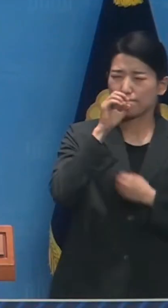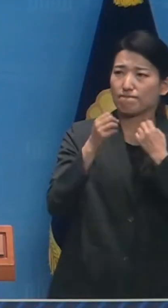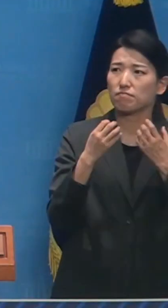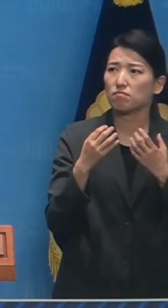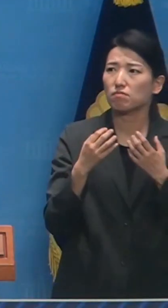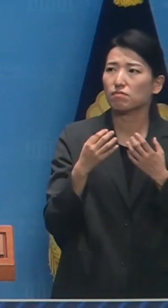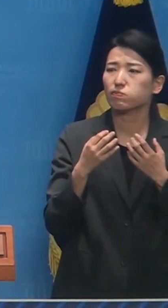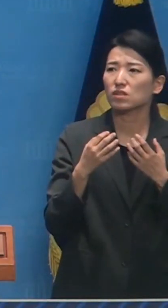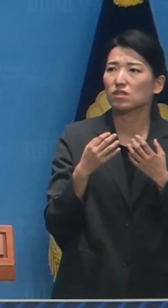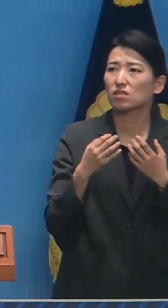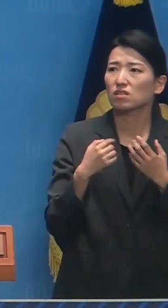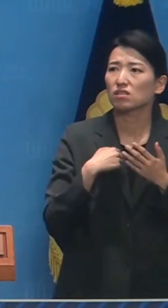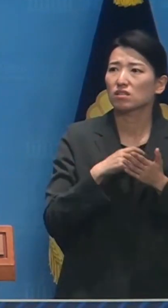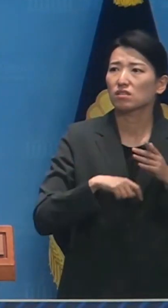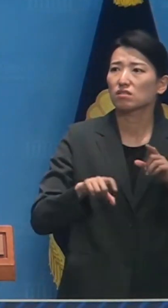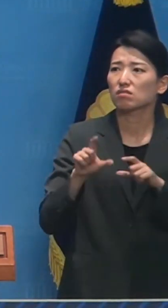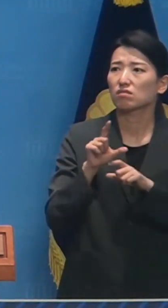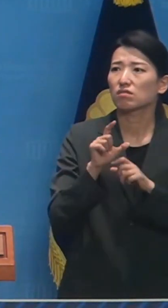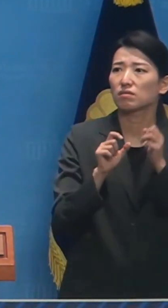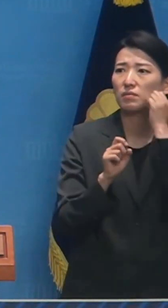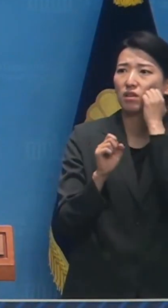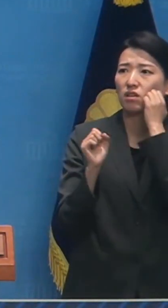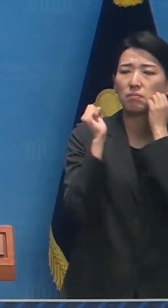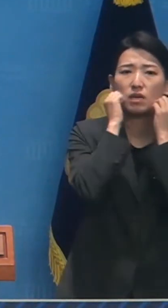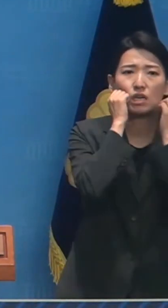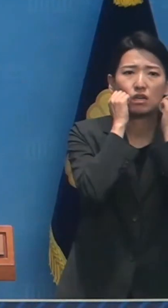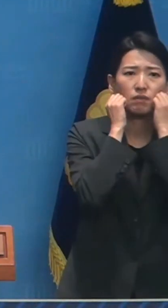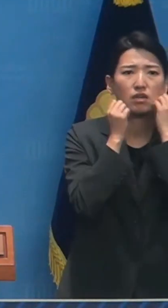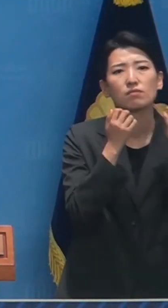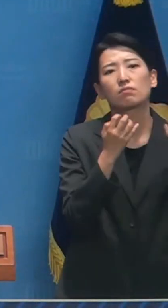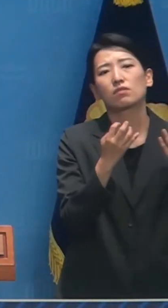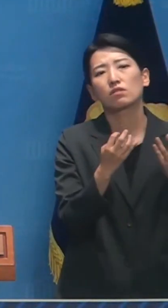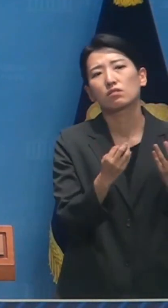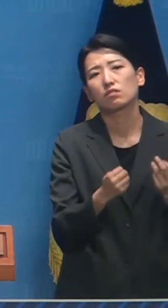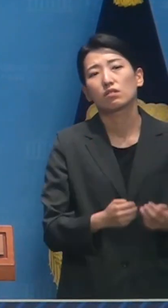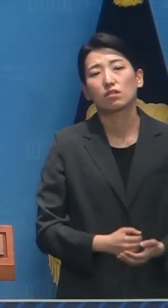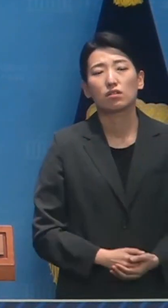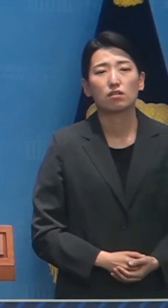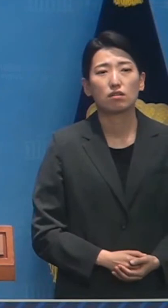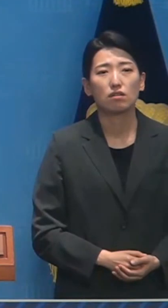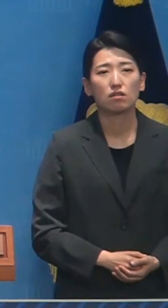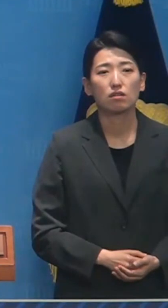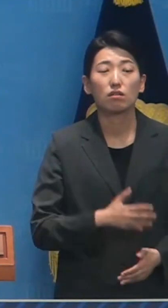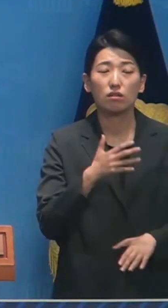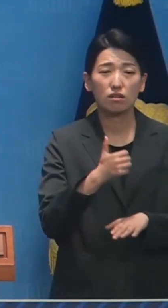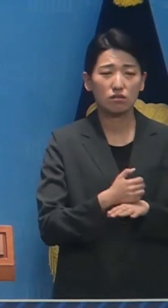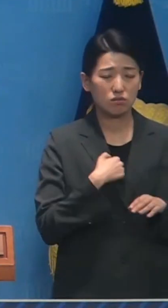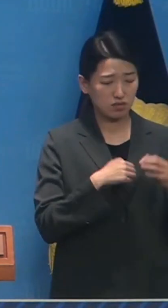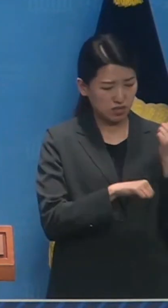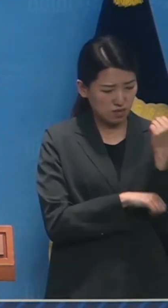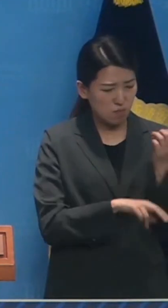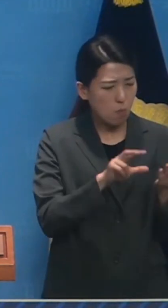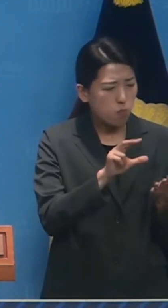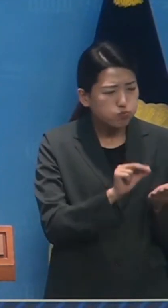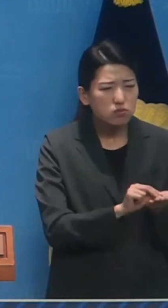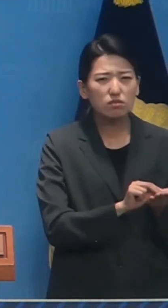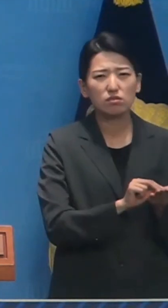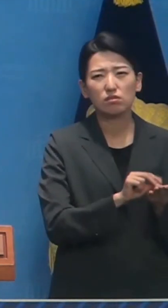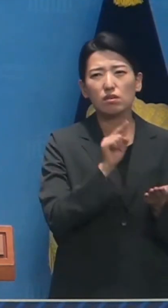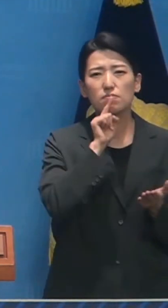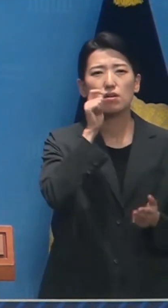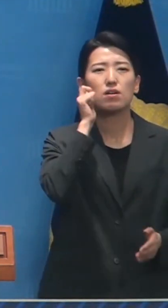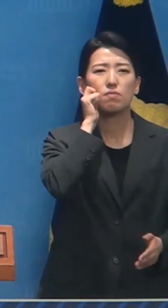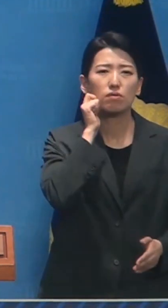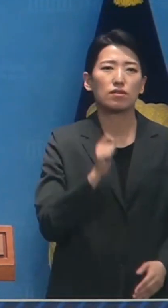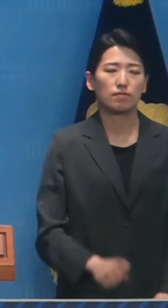주변에 많습니다. 이러한 일들은 근본적인 문제를 드러내어 말하지 못해서입니다.